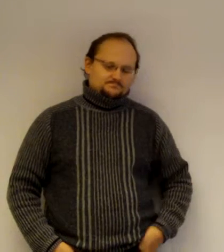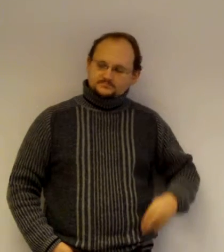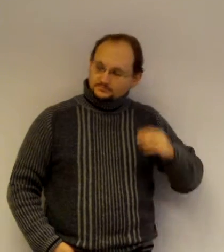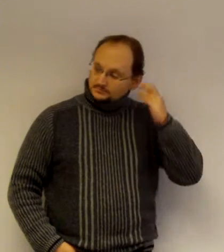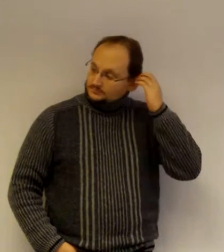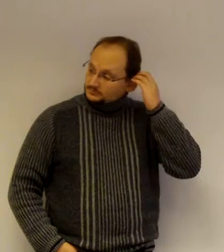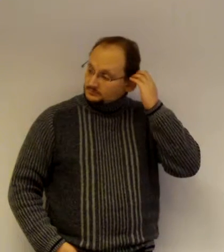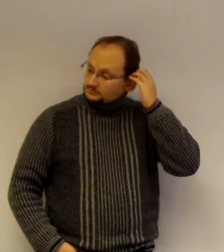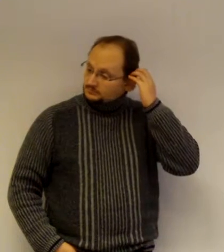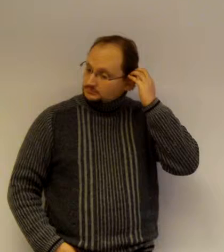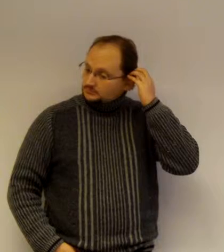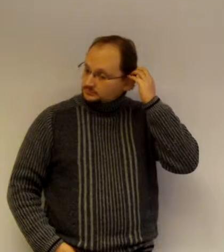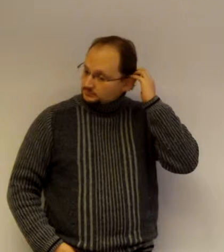This would be head turn or head.